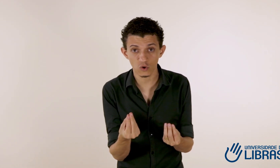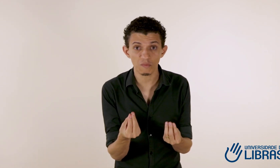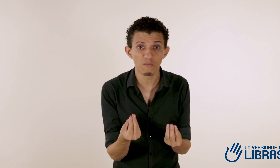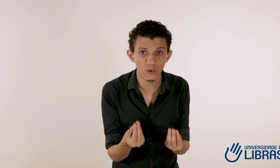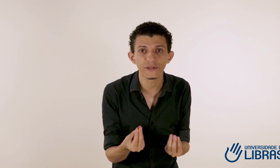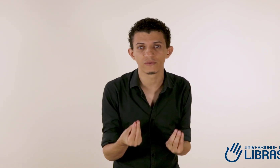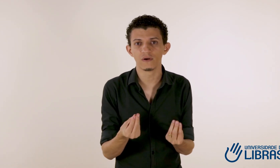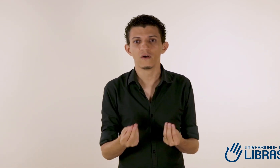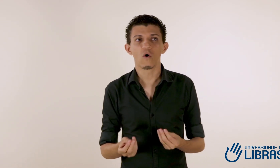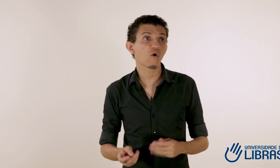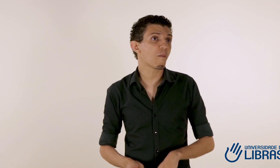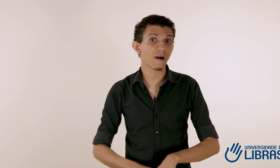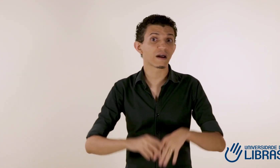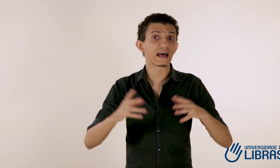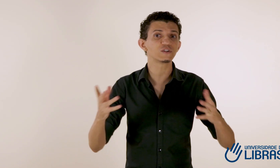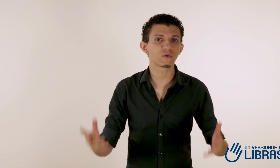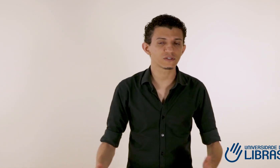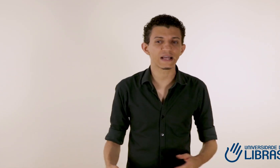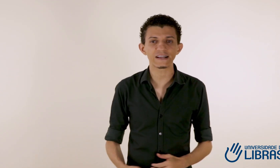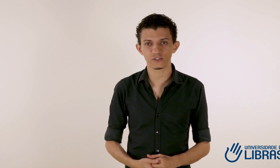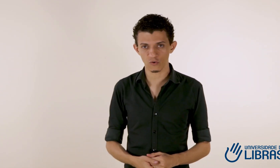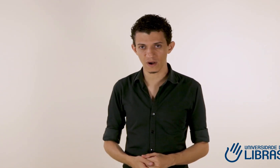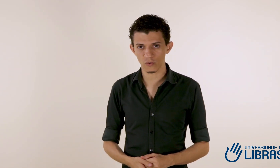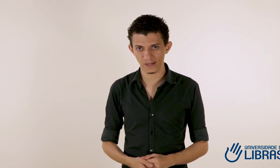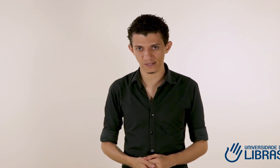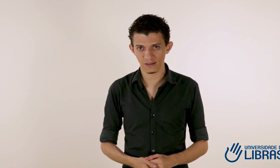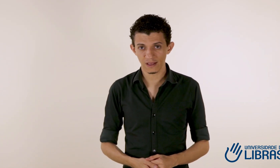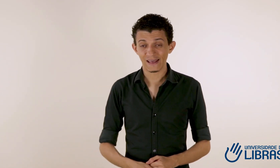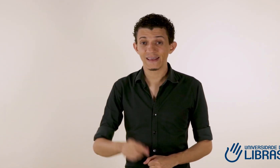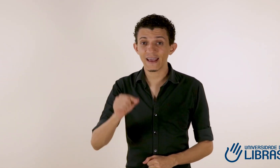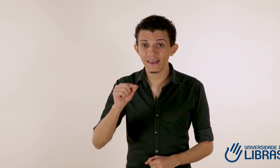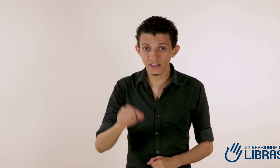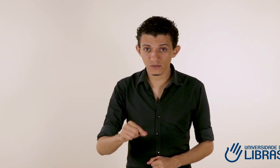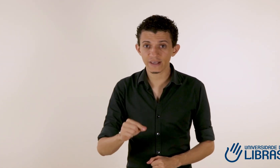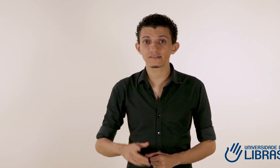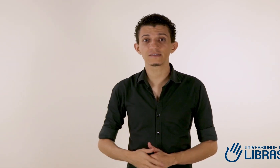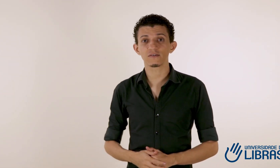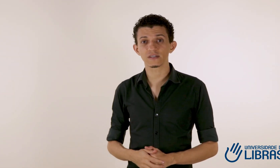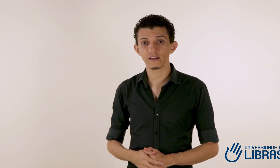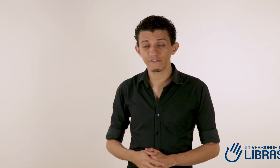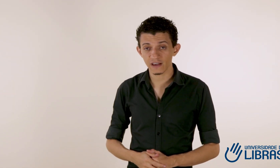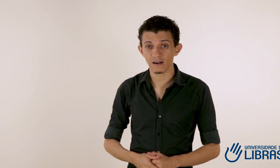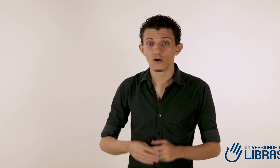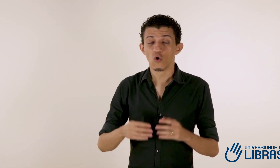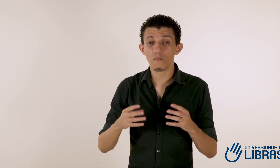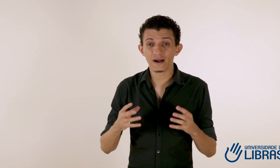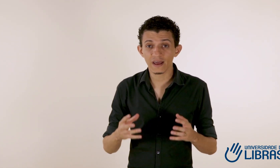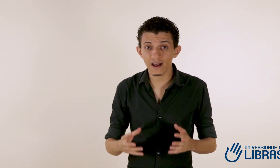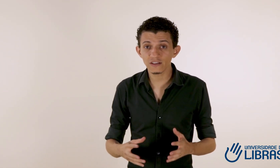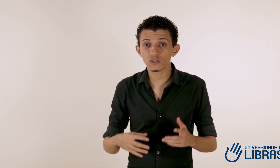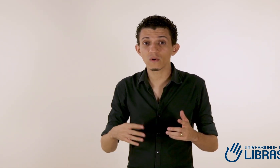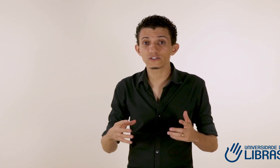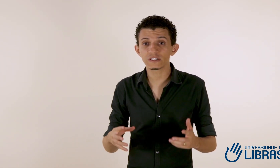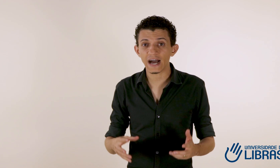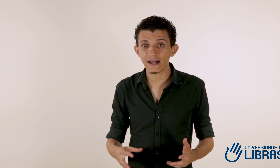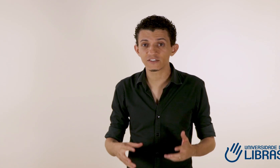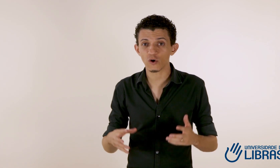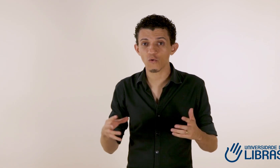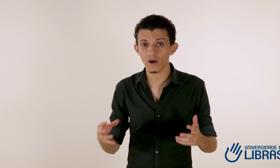como muito, ou como uma grande quantidade de alguma coisa. E é isso que esse sinal significa. Uma grande quantidade de alguma